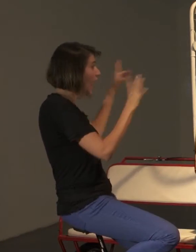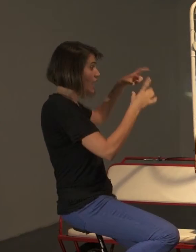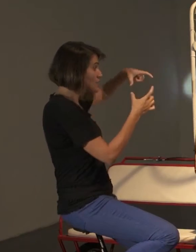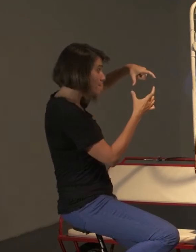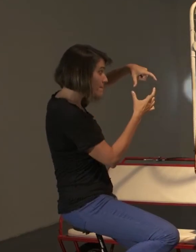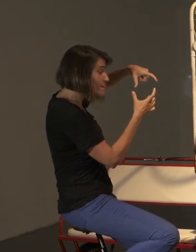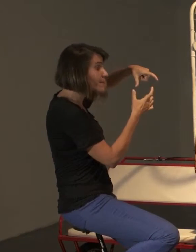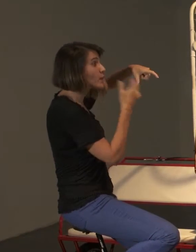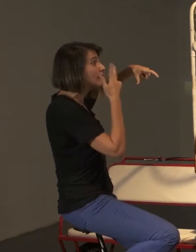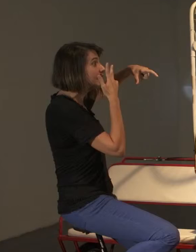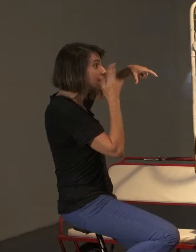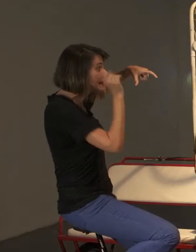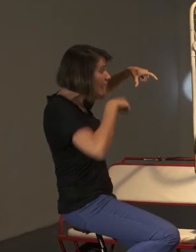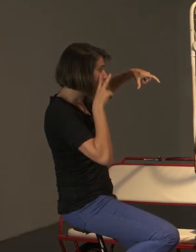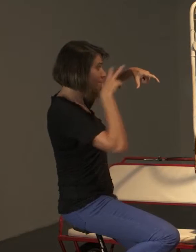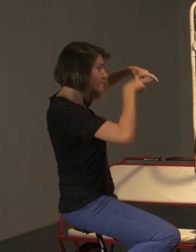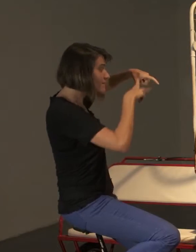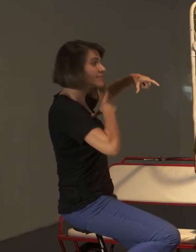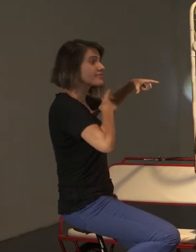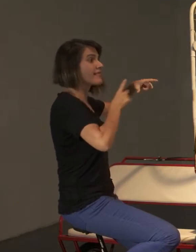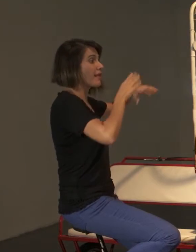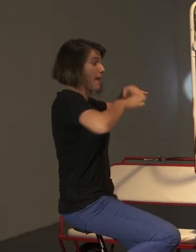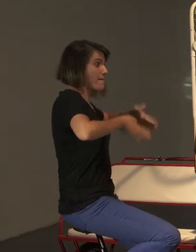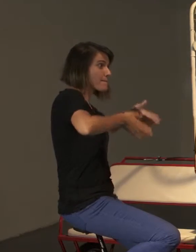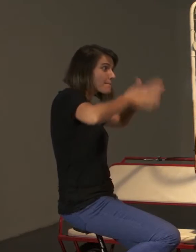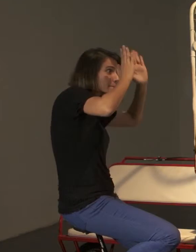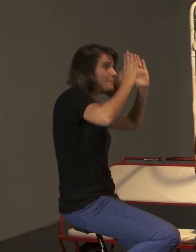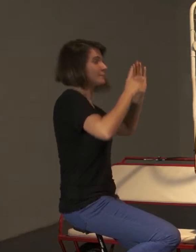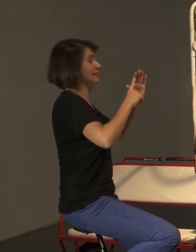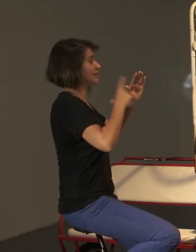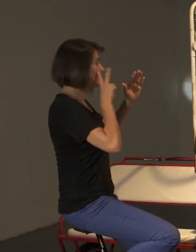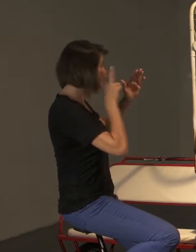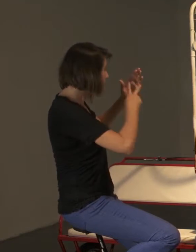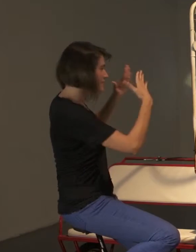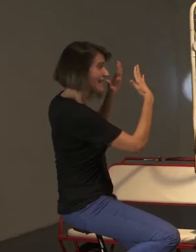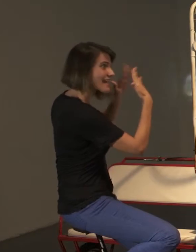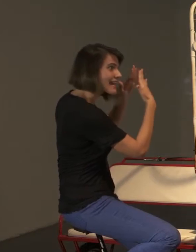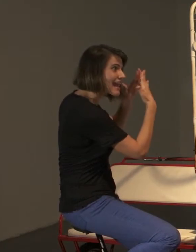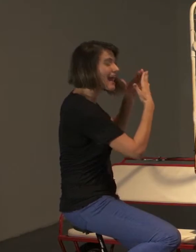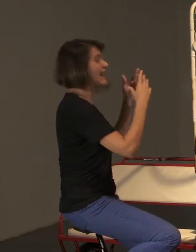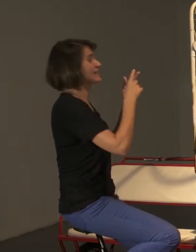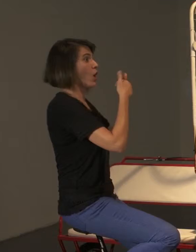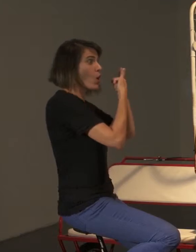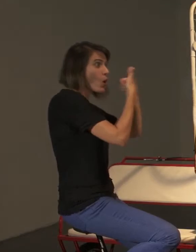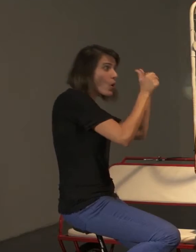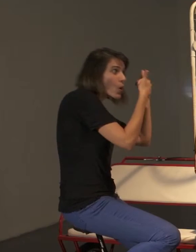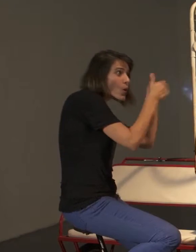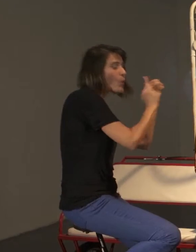bicicletas E o espelho Ele reflete Ele reflete uma luz E reflete um prédio Reflete uma casa